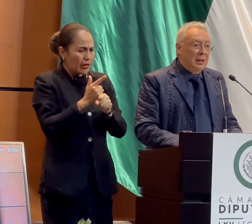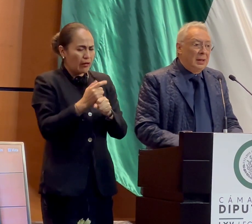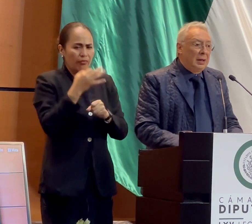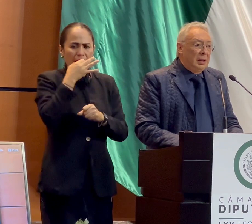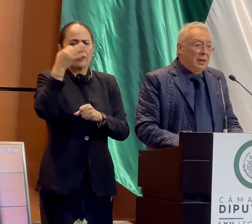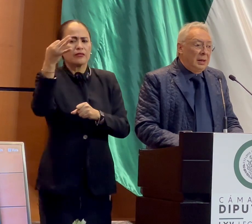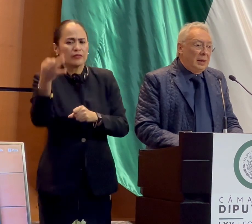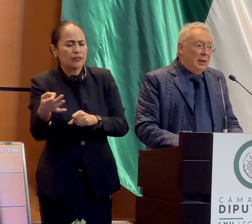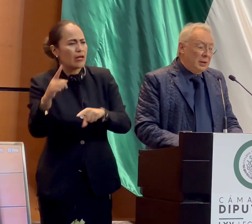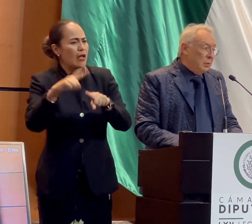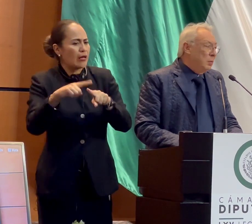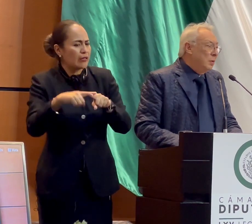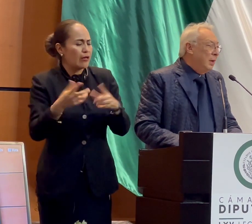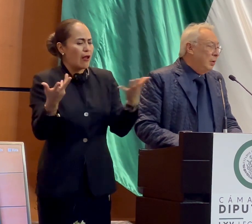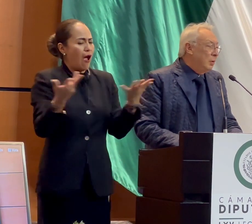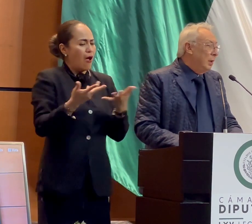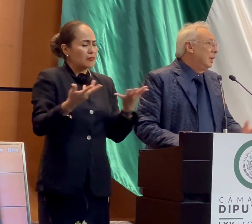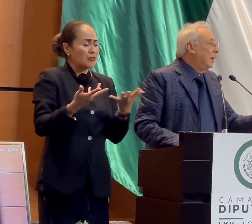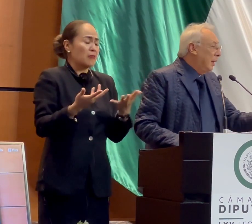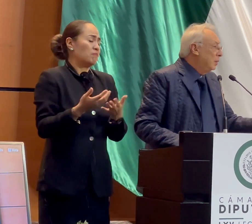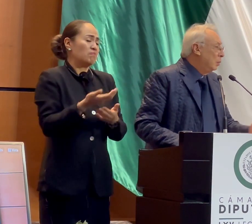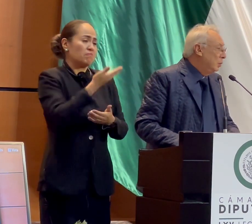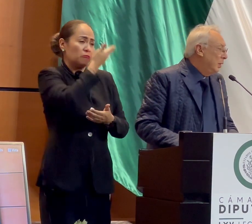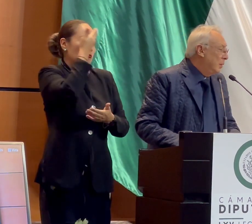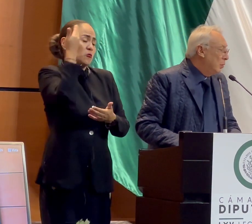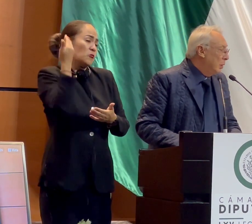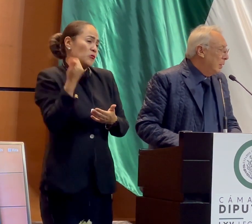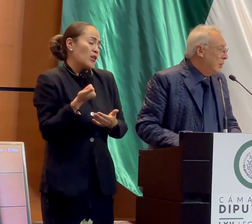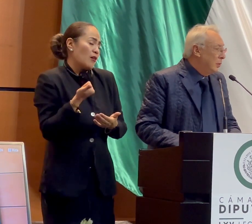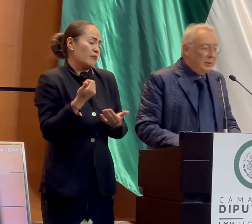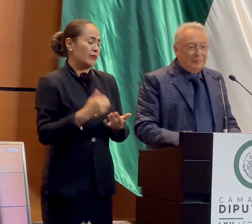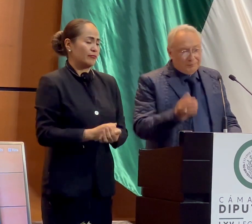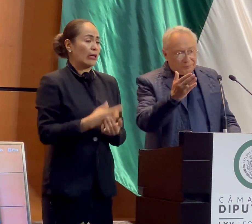hacer. Eso es muy serio. Les agradezco